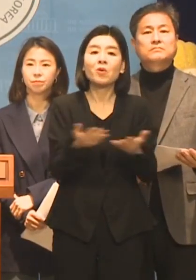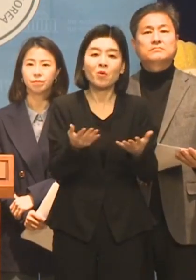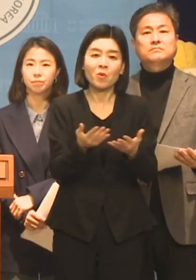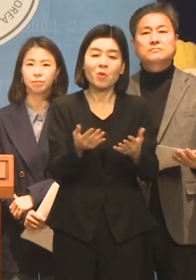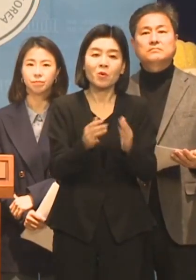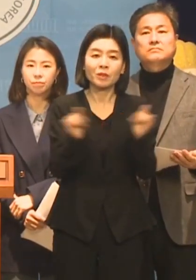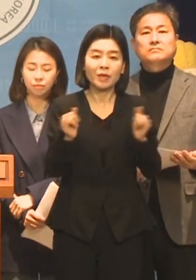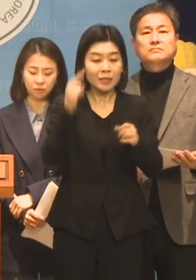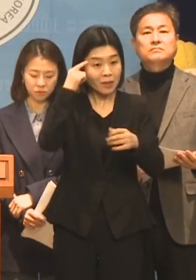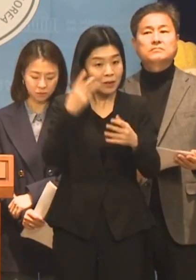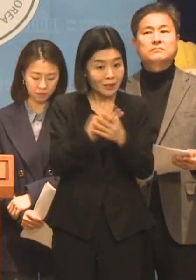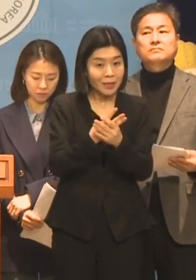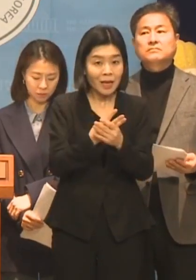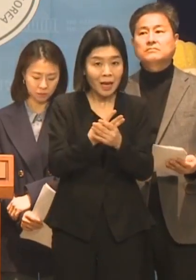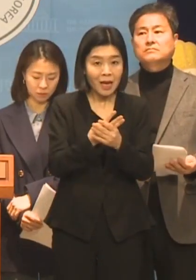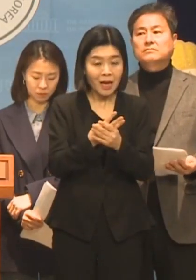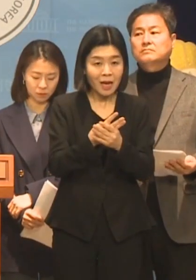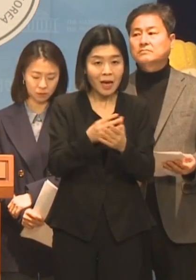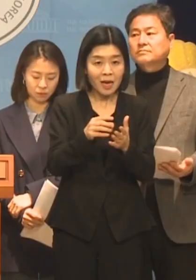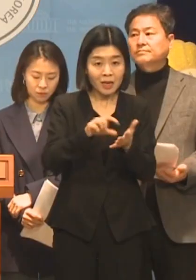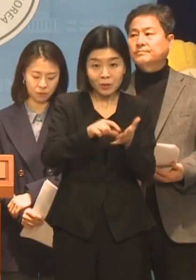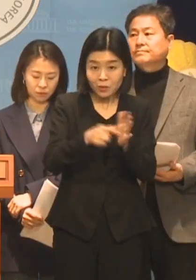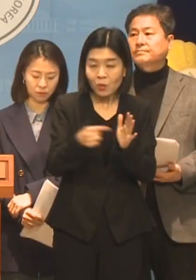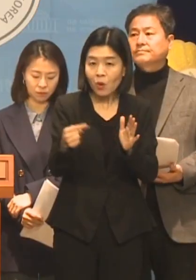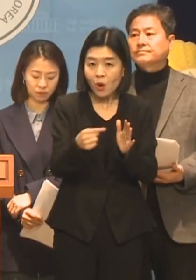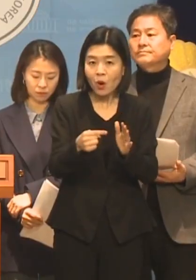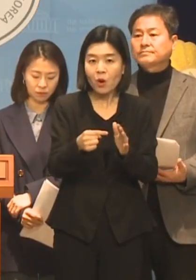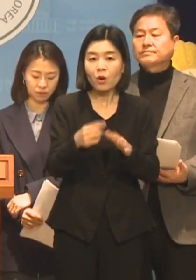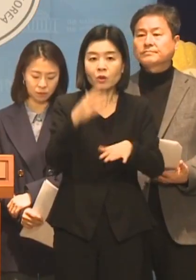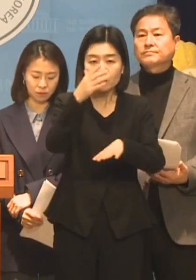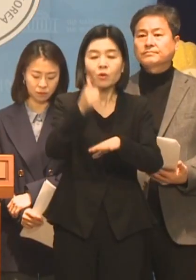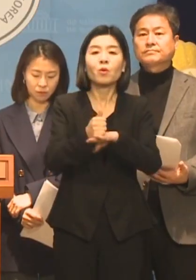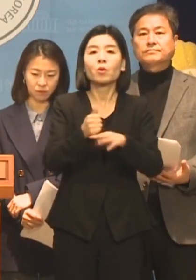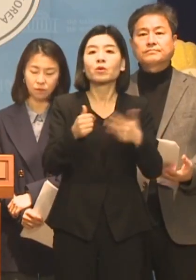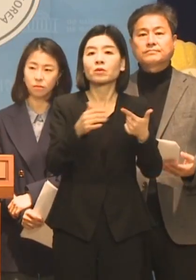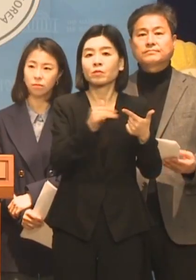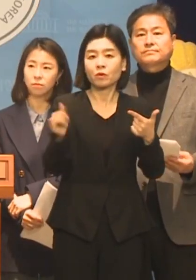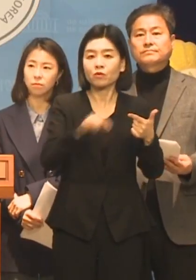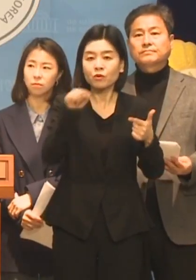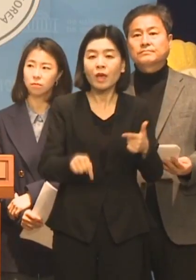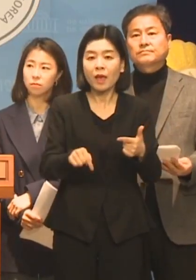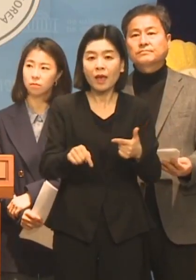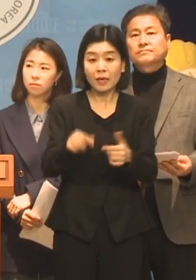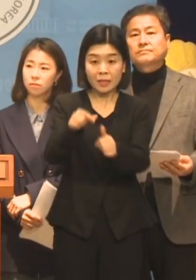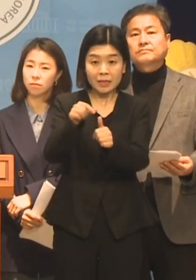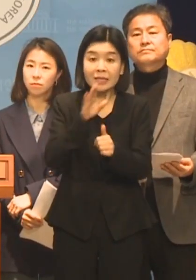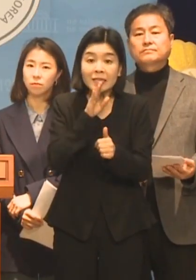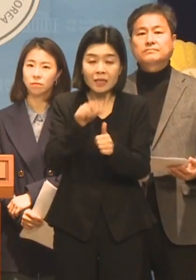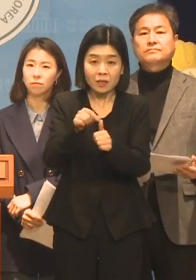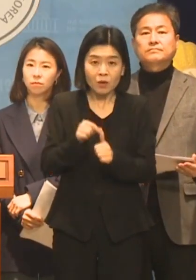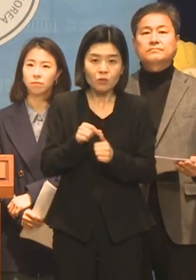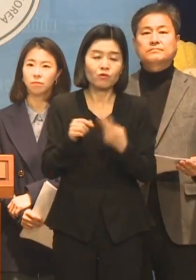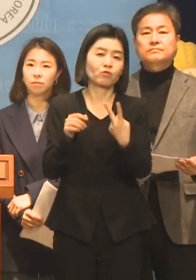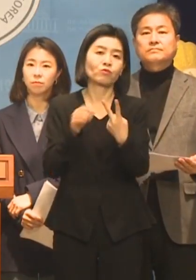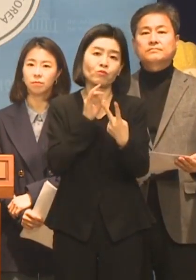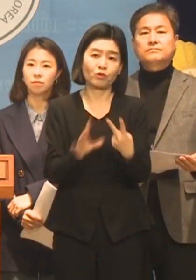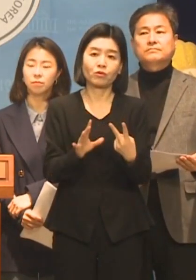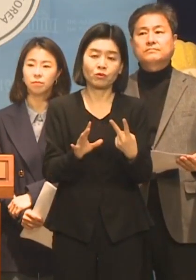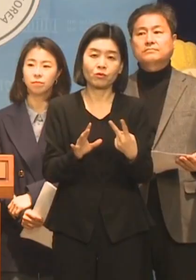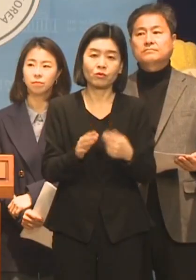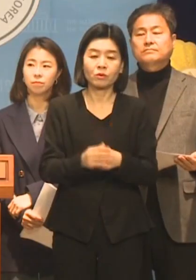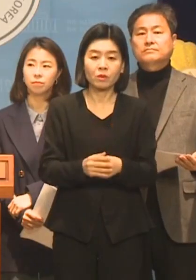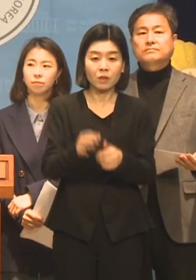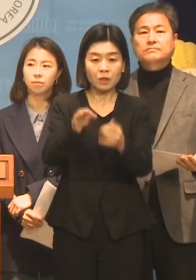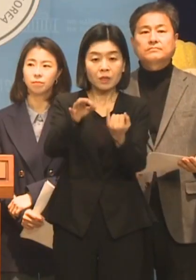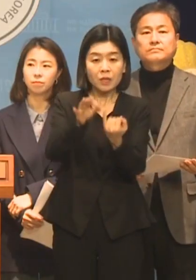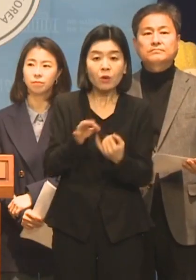총 6건이며 이 중 석사학위 취득 예정자가 채용된 사례는 2건이었습니다. 현재 채용비리